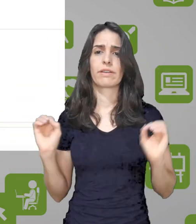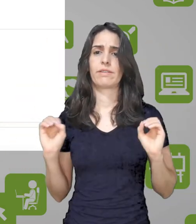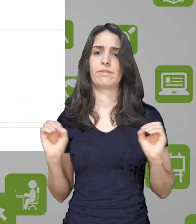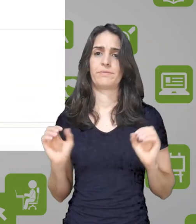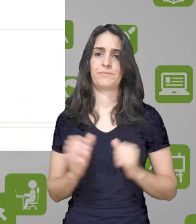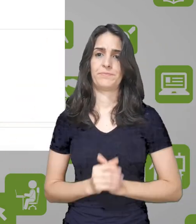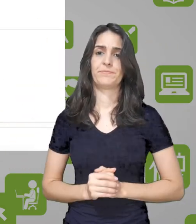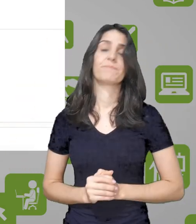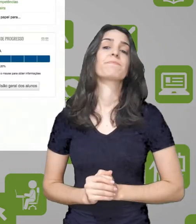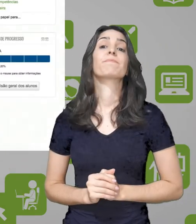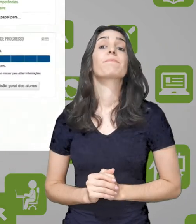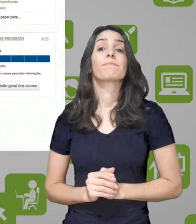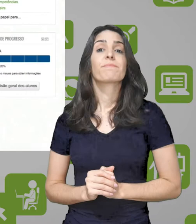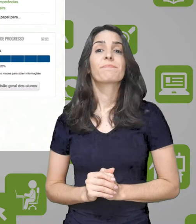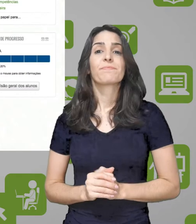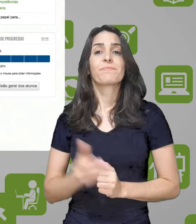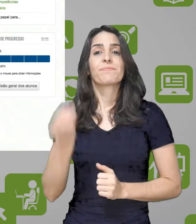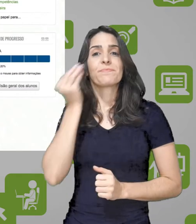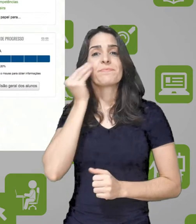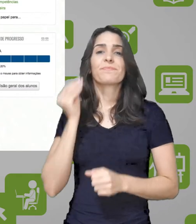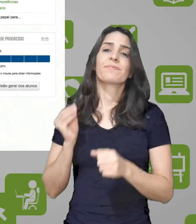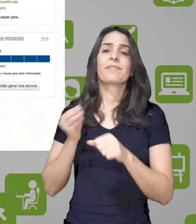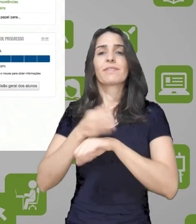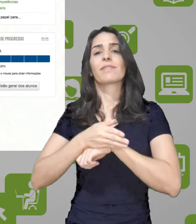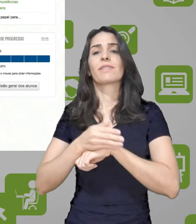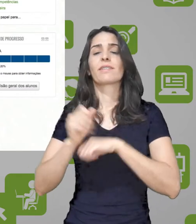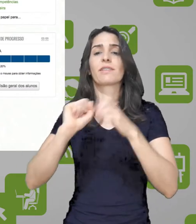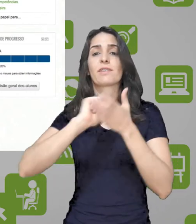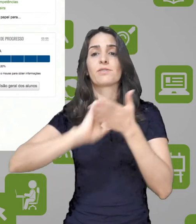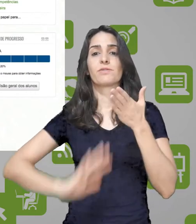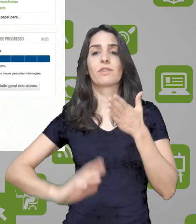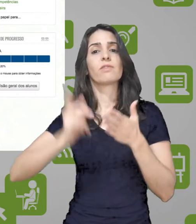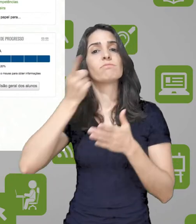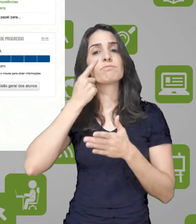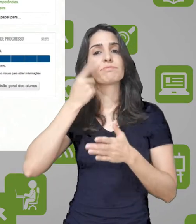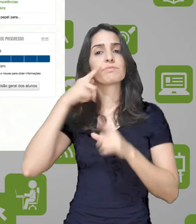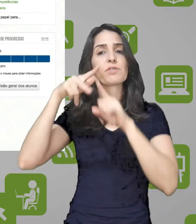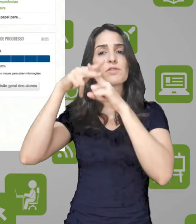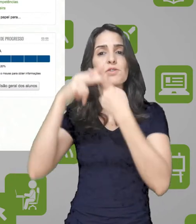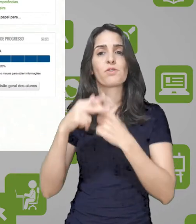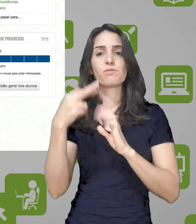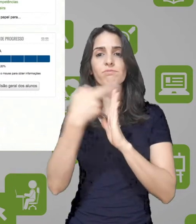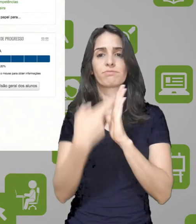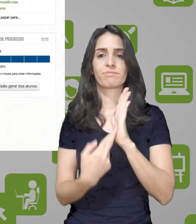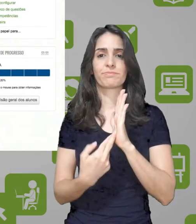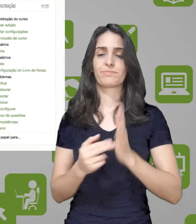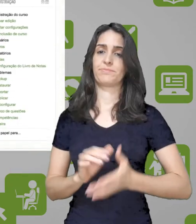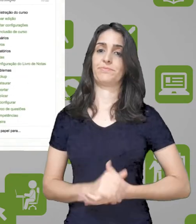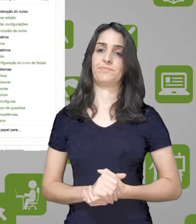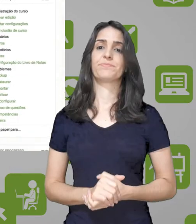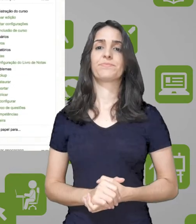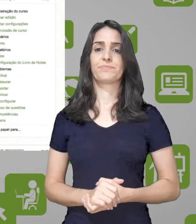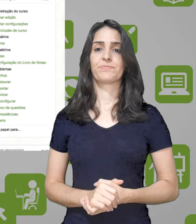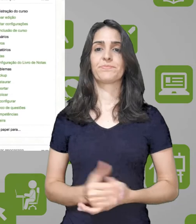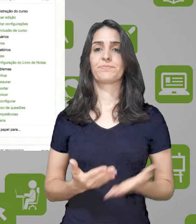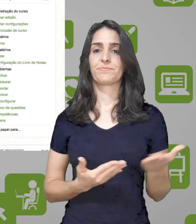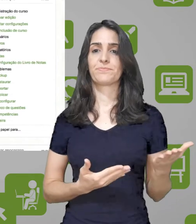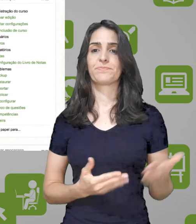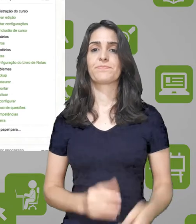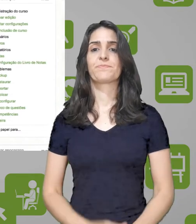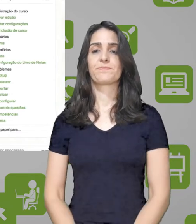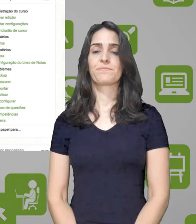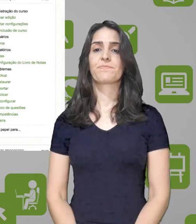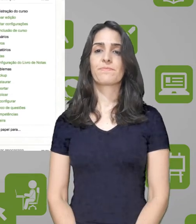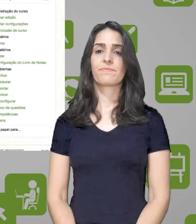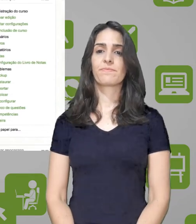tem que postar alguma coisa aqui então agora vamos acessar essa atividade e focar nas configurações então